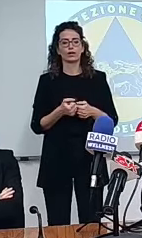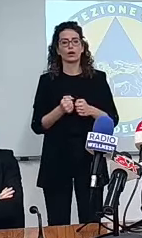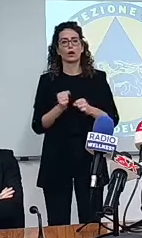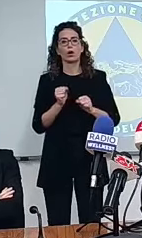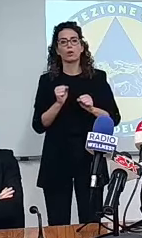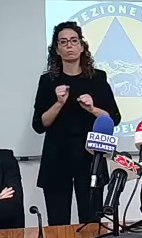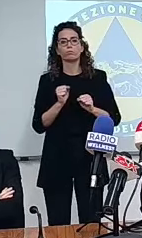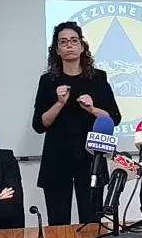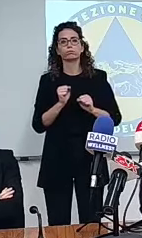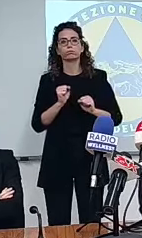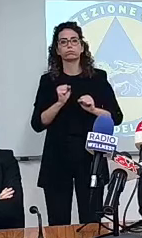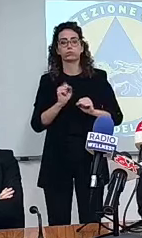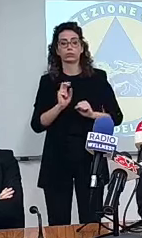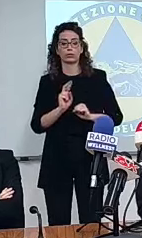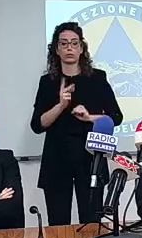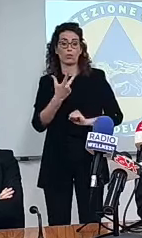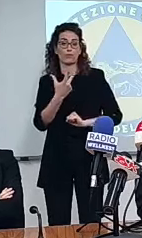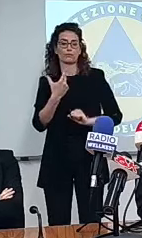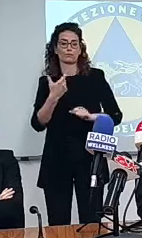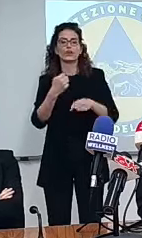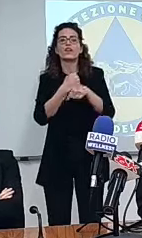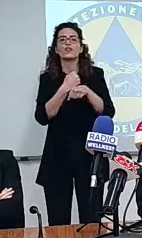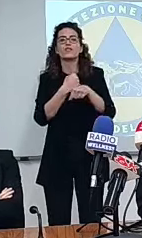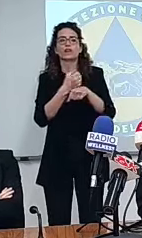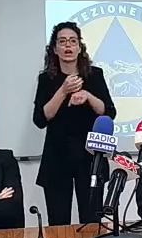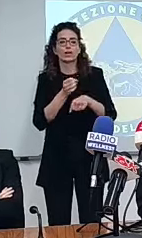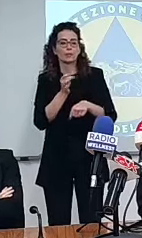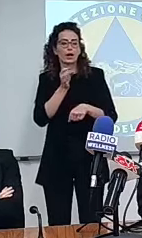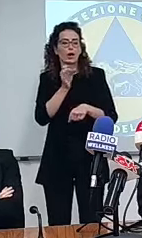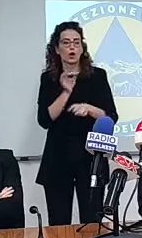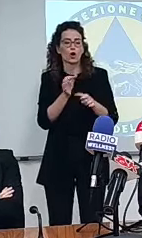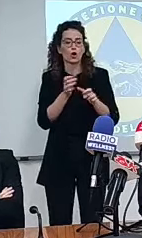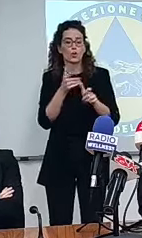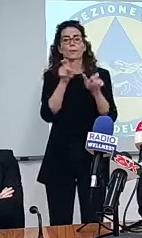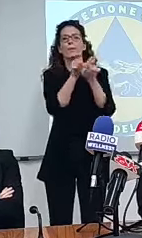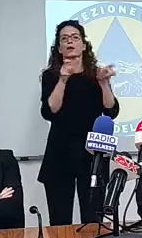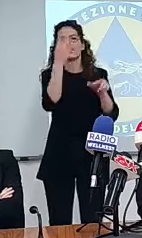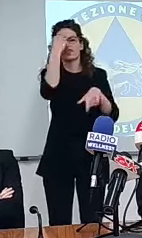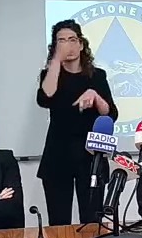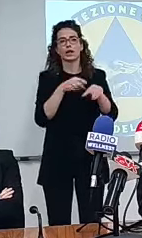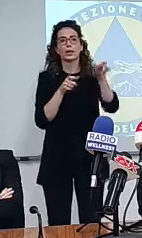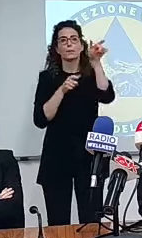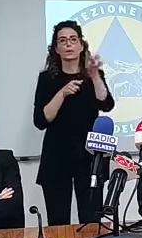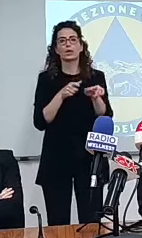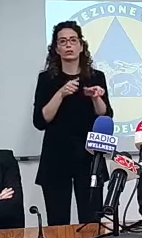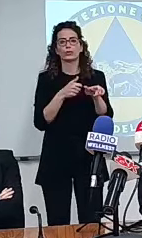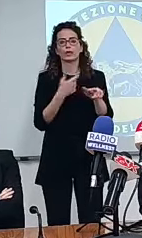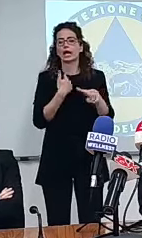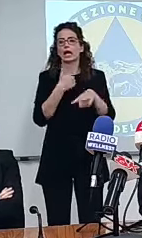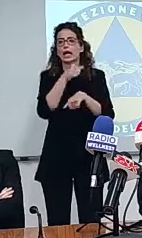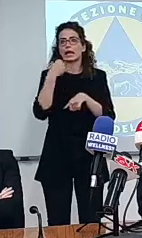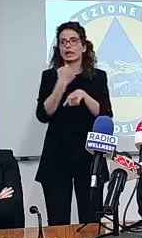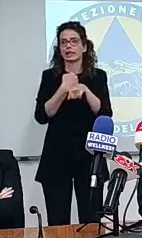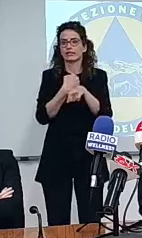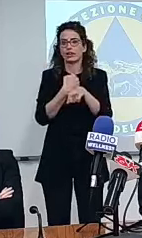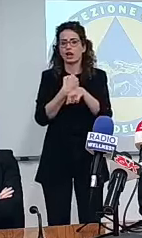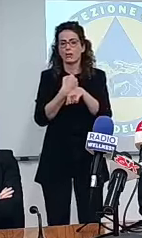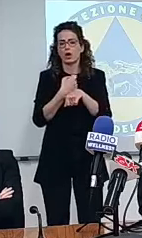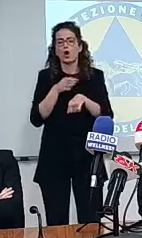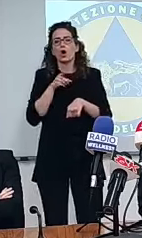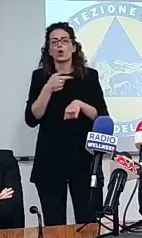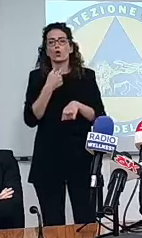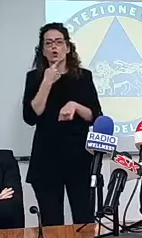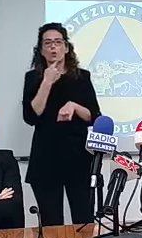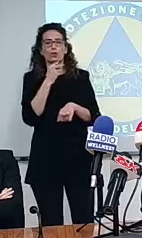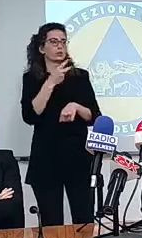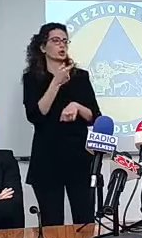somministrare un farmaco se te lo richiedono. Perché nel territorio europeo c'è la libera